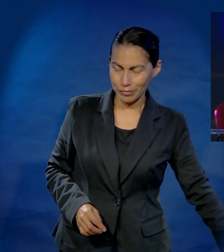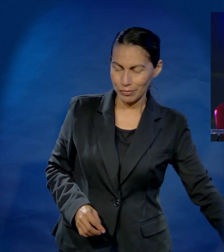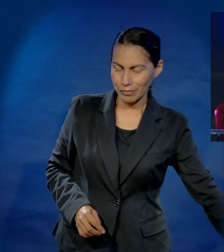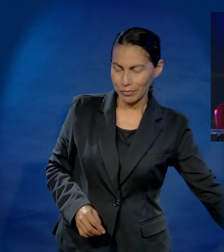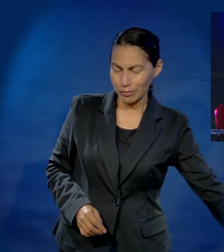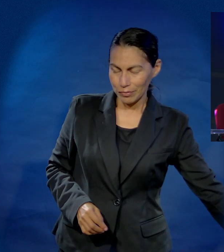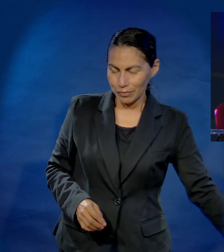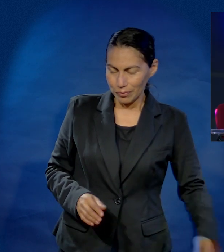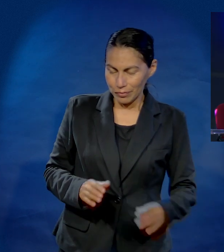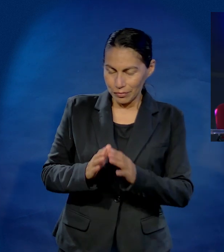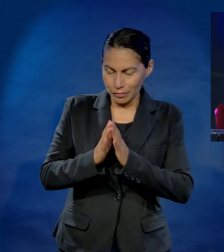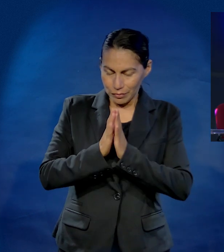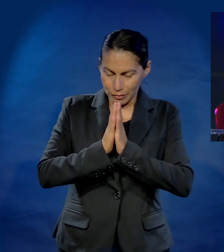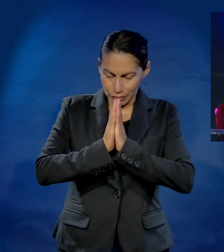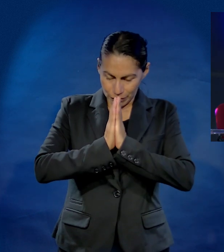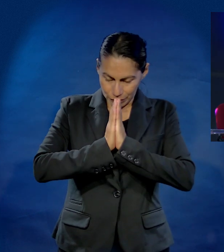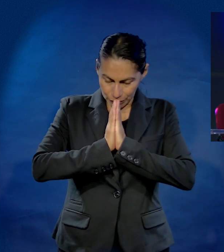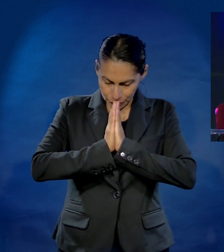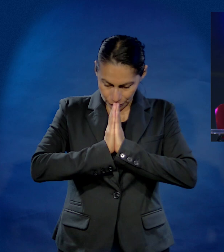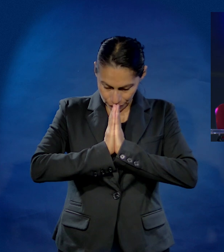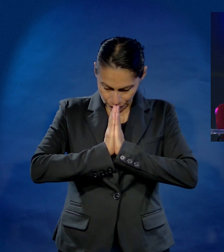favor.